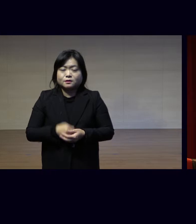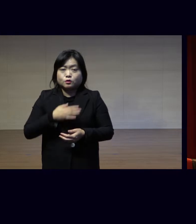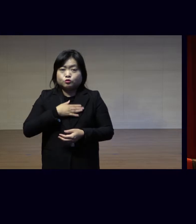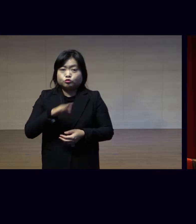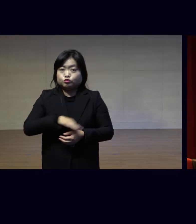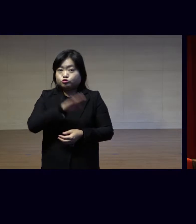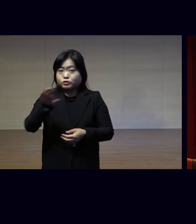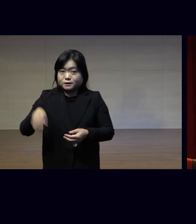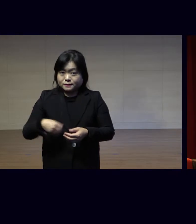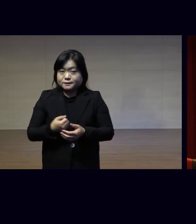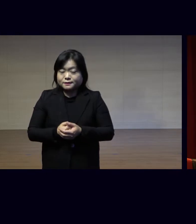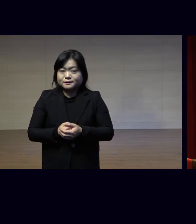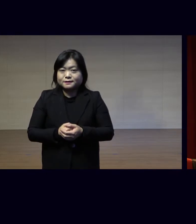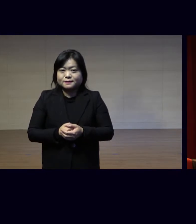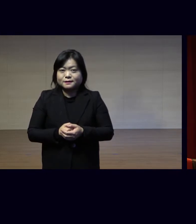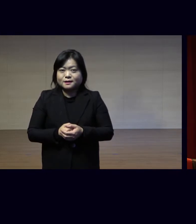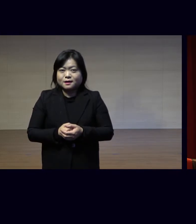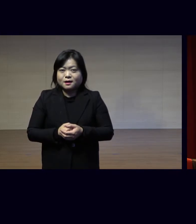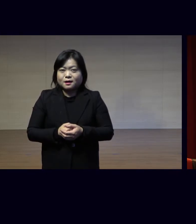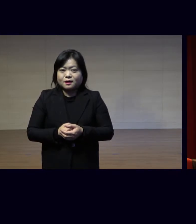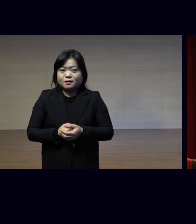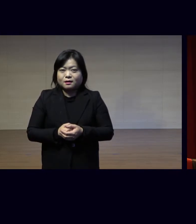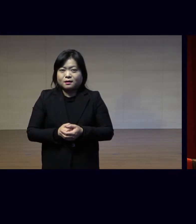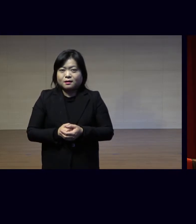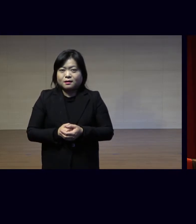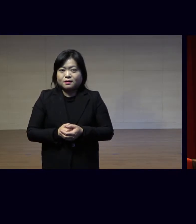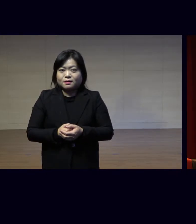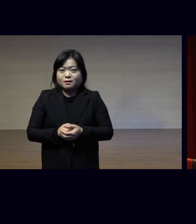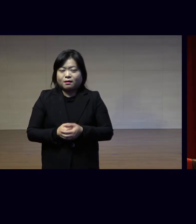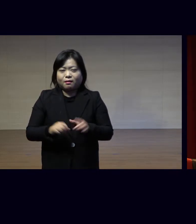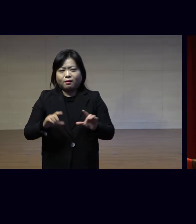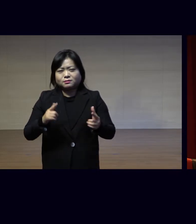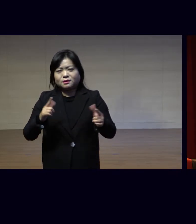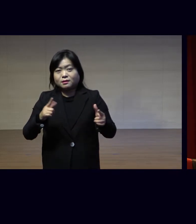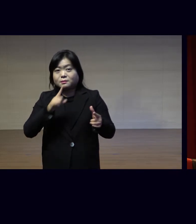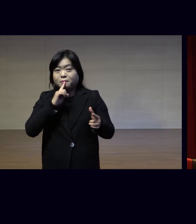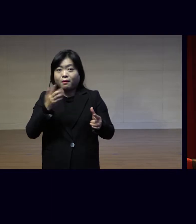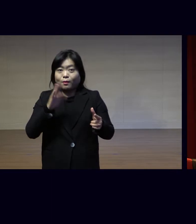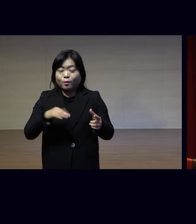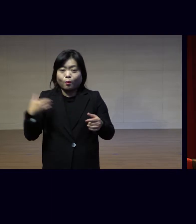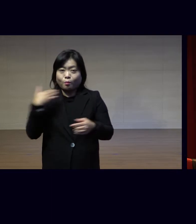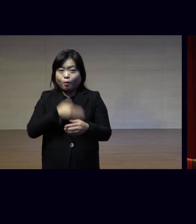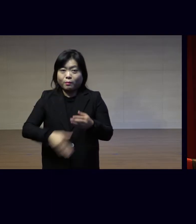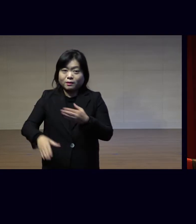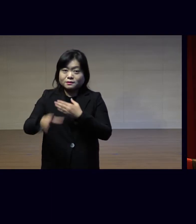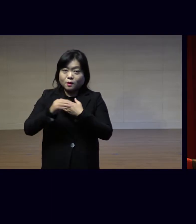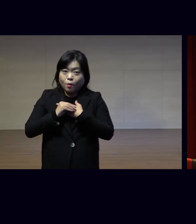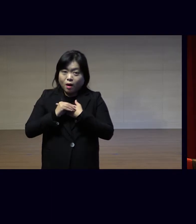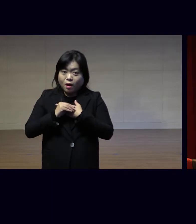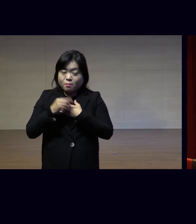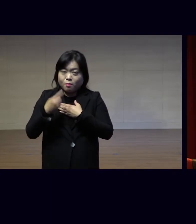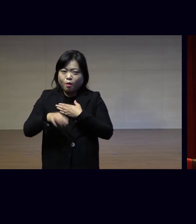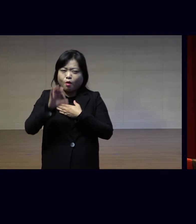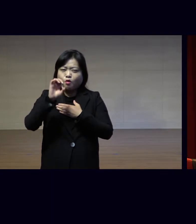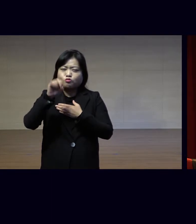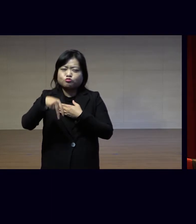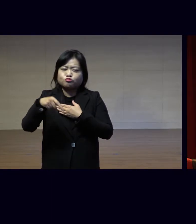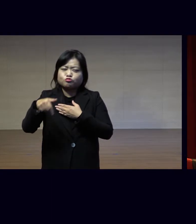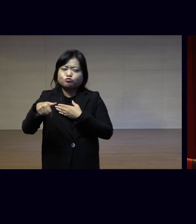저희는 아무리 아니라고 하려고 해도 저희 몸에 이제 체화되어 있는 것이